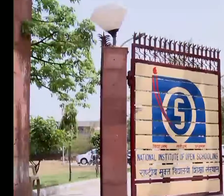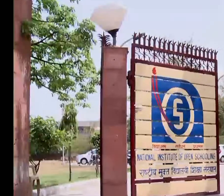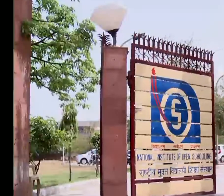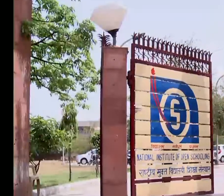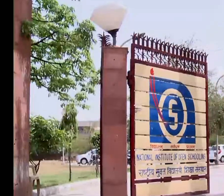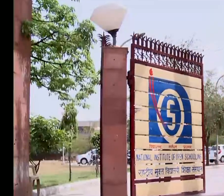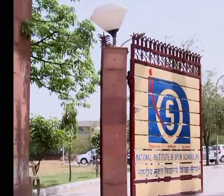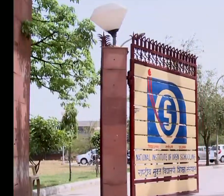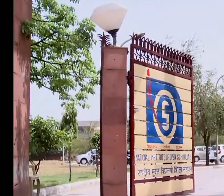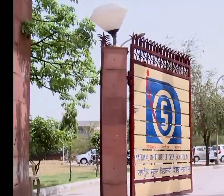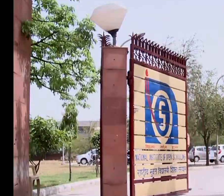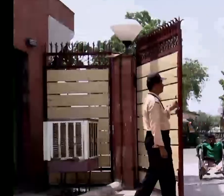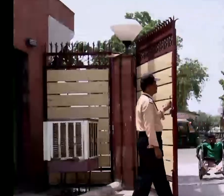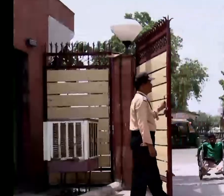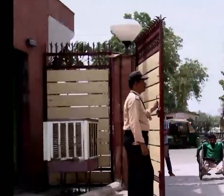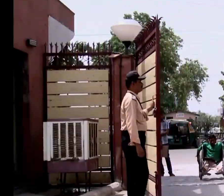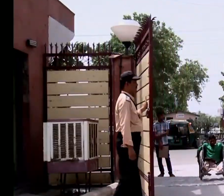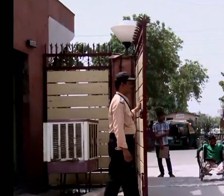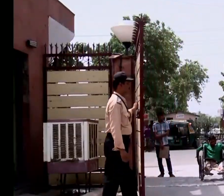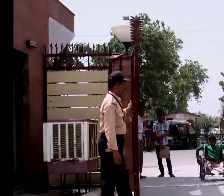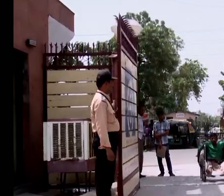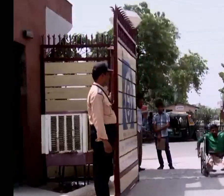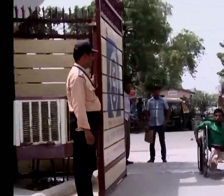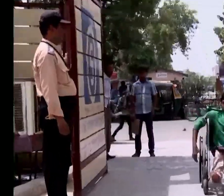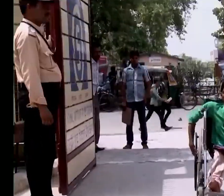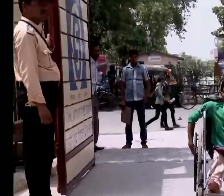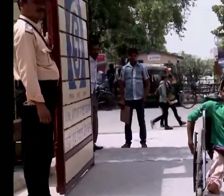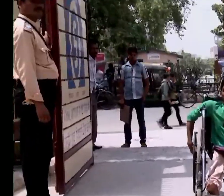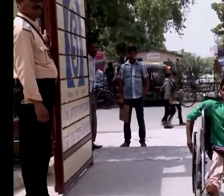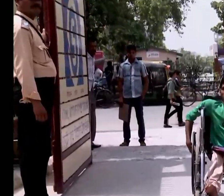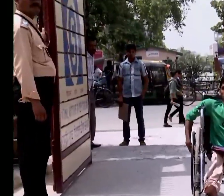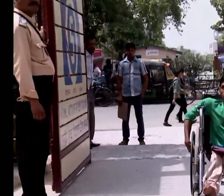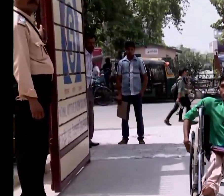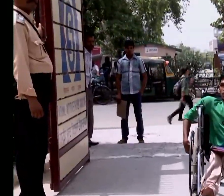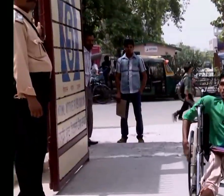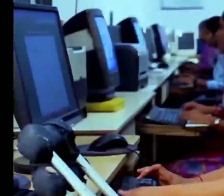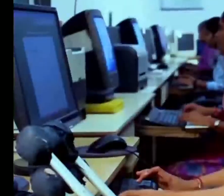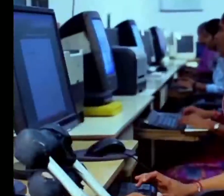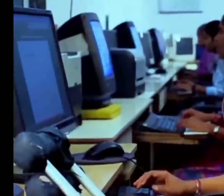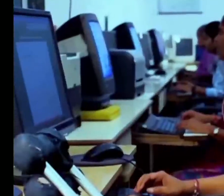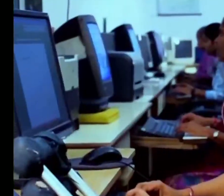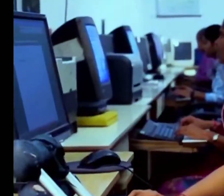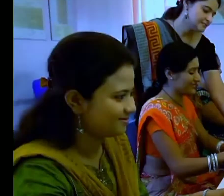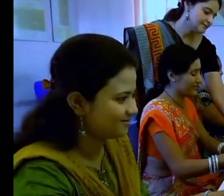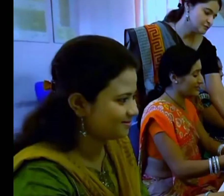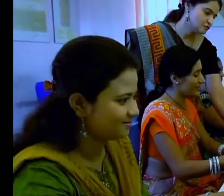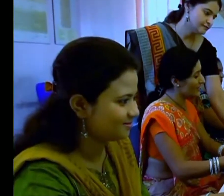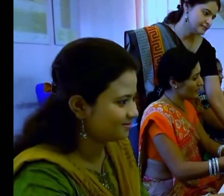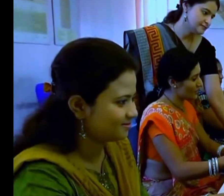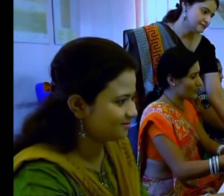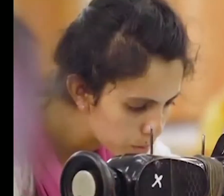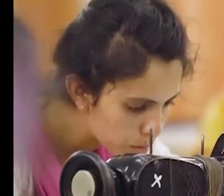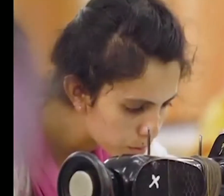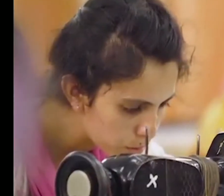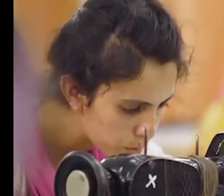जीवन ये प्रकाशित करने राहों को आलोकित करने हम